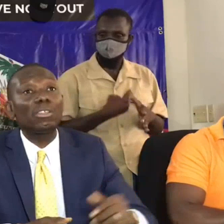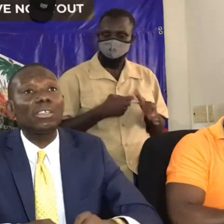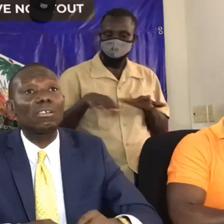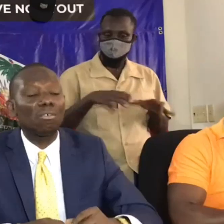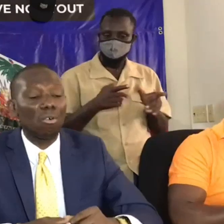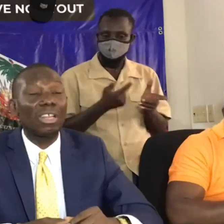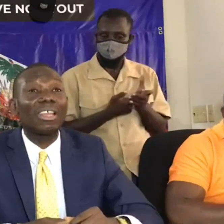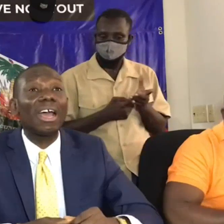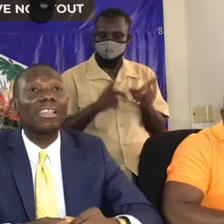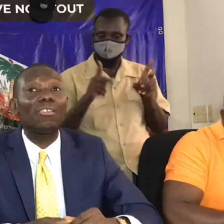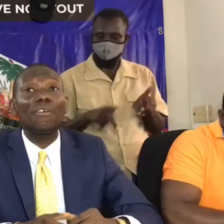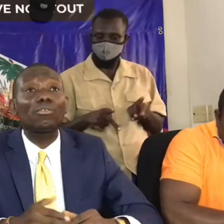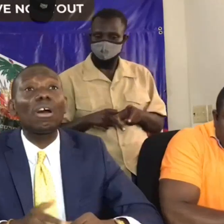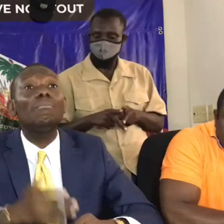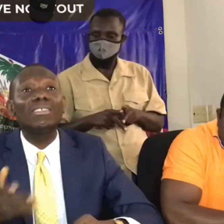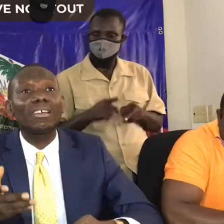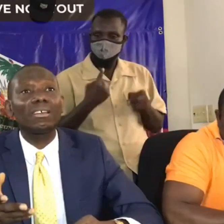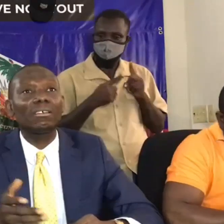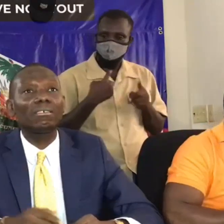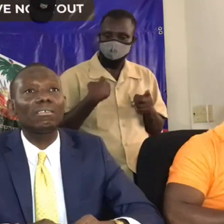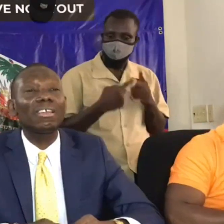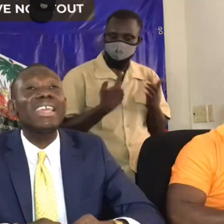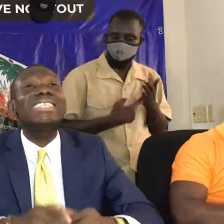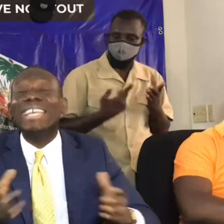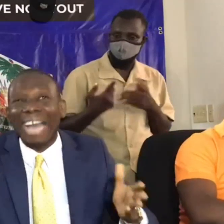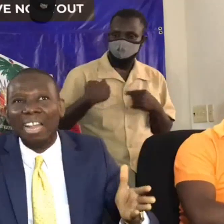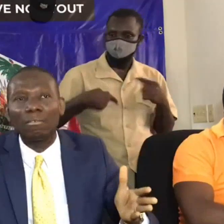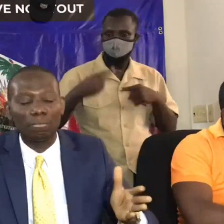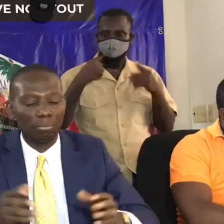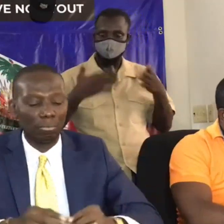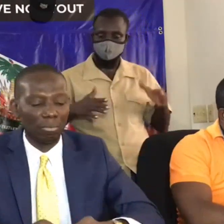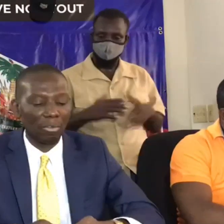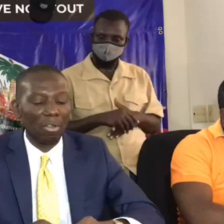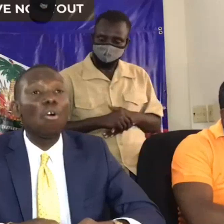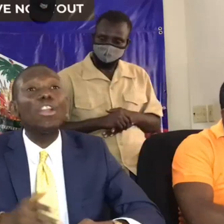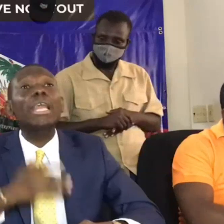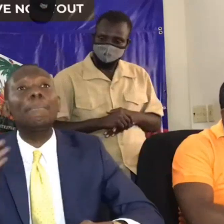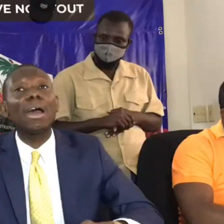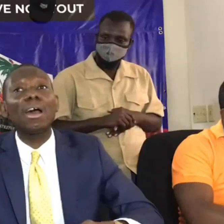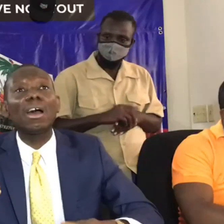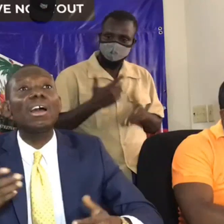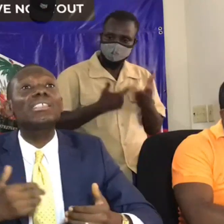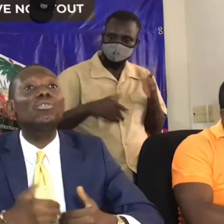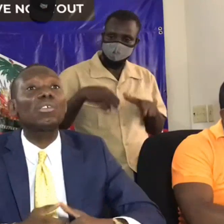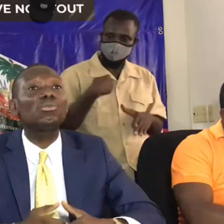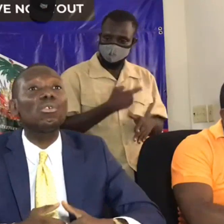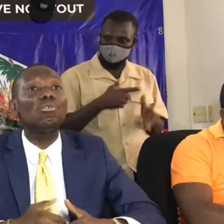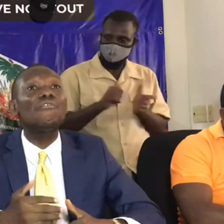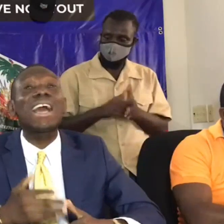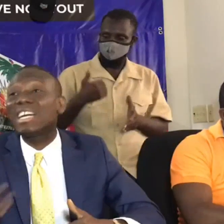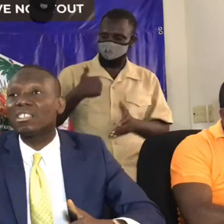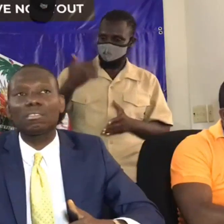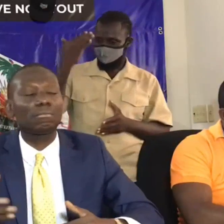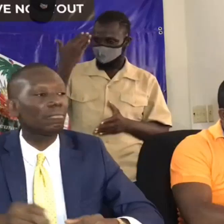prisonniers politiques ont été arrêtés de façon arbitraire et illégale. On n'était pas en situation